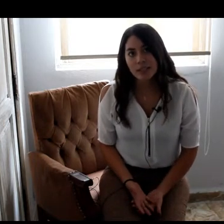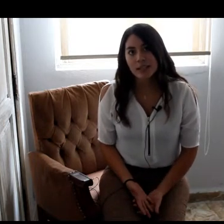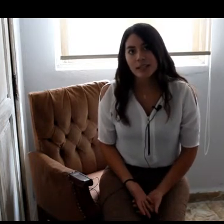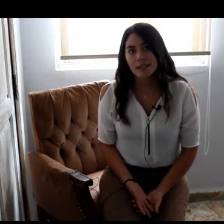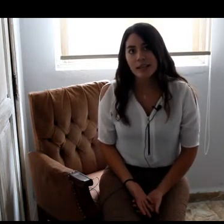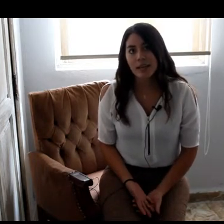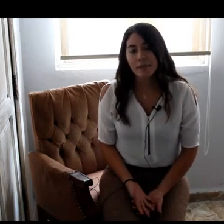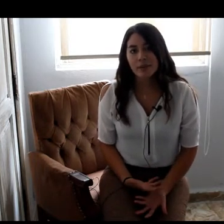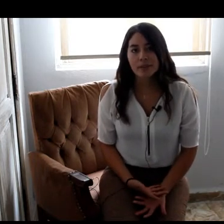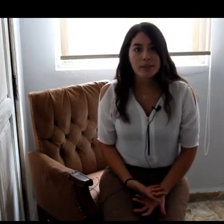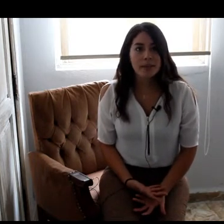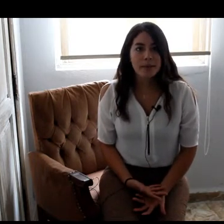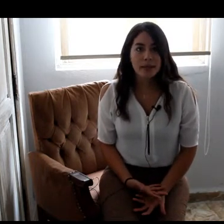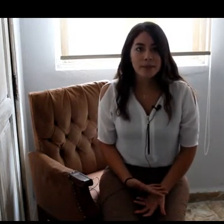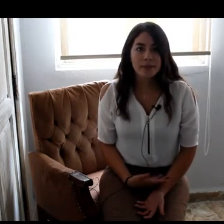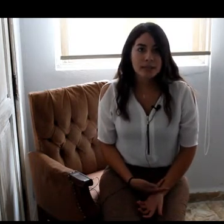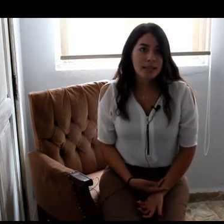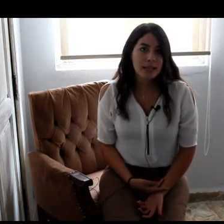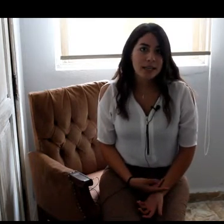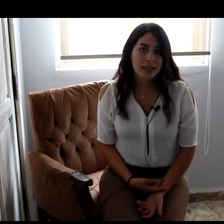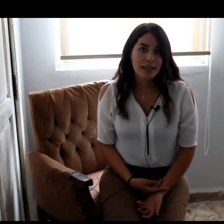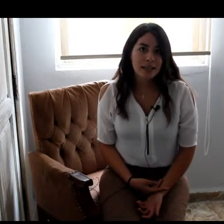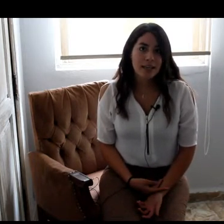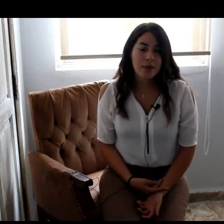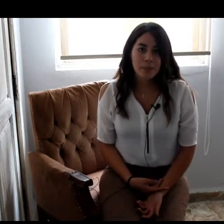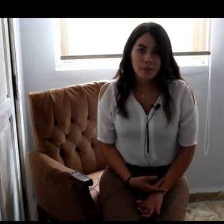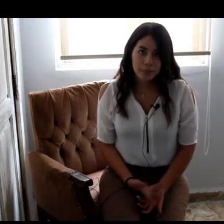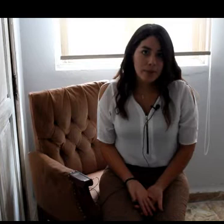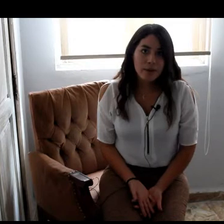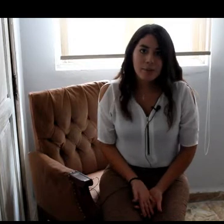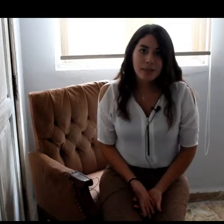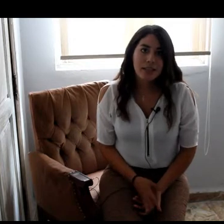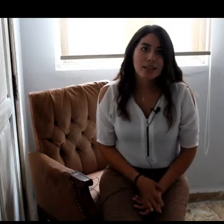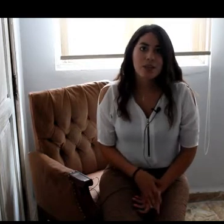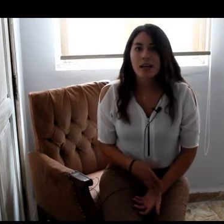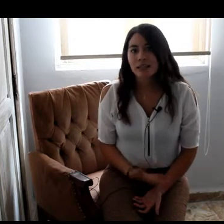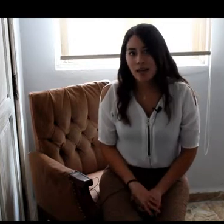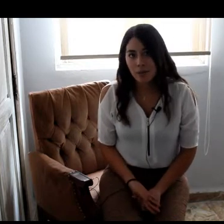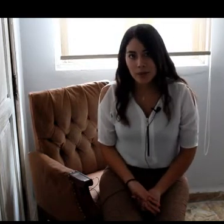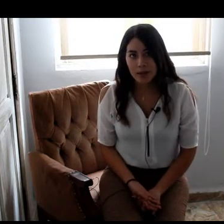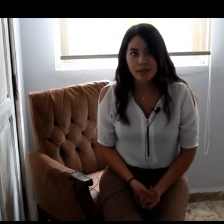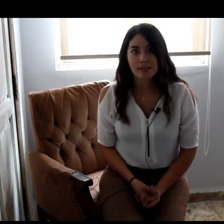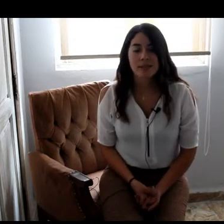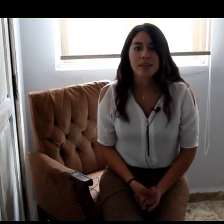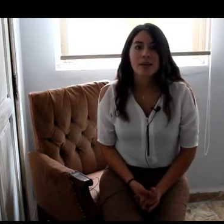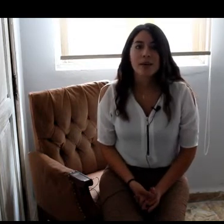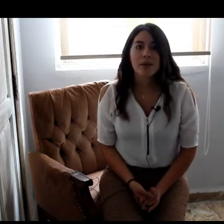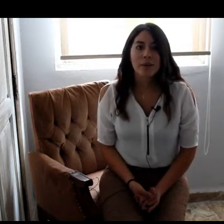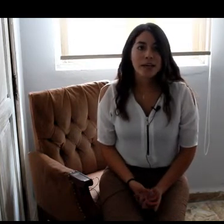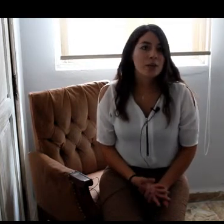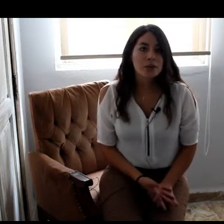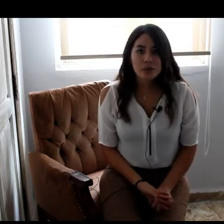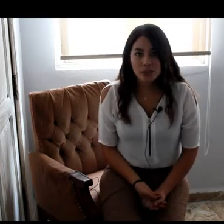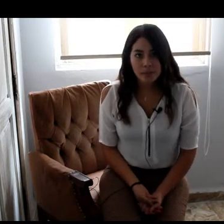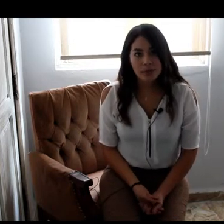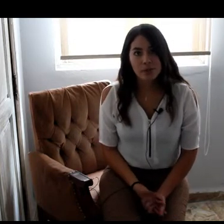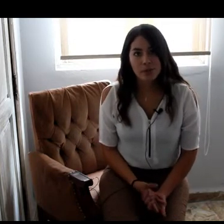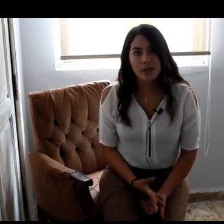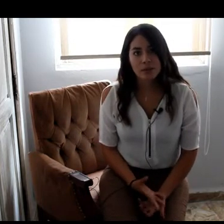sería importante el pensar el que probablemente dentro de las aulas o en algún otro espacio pudiéramos